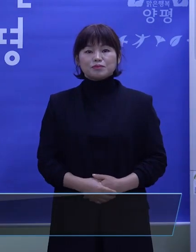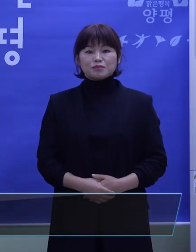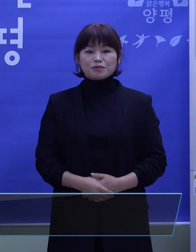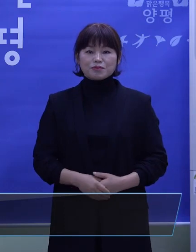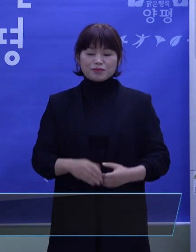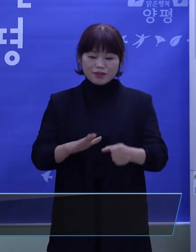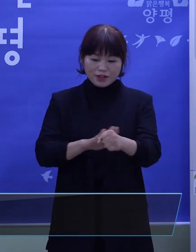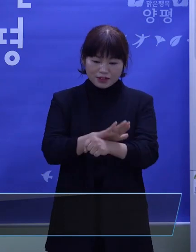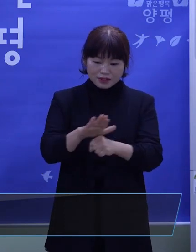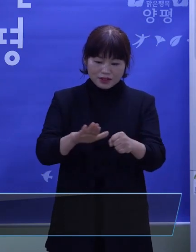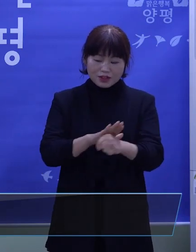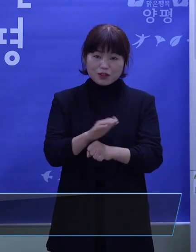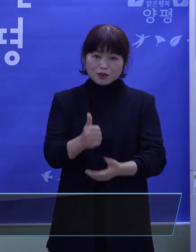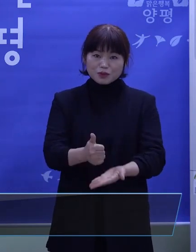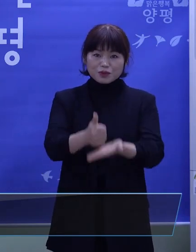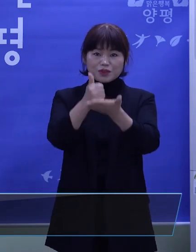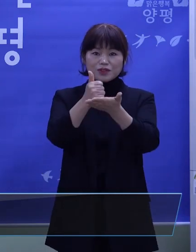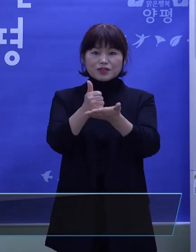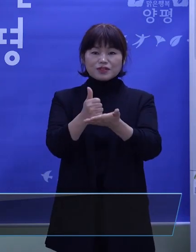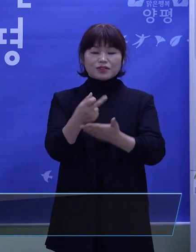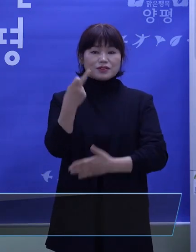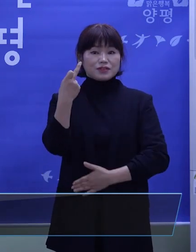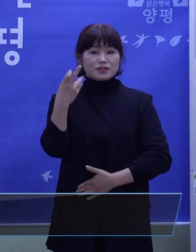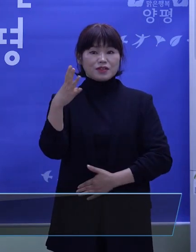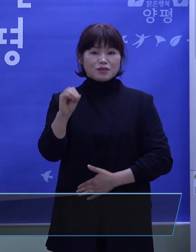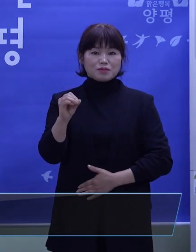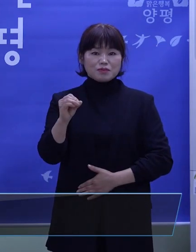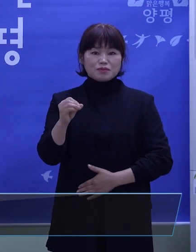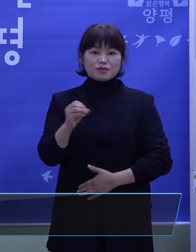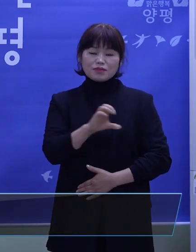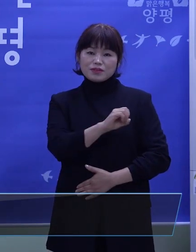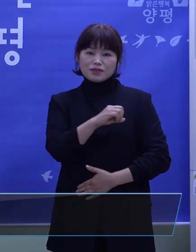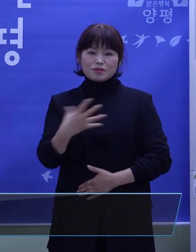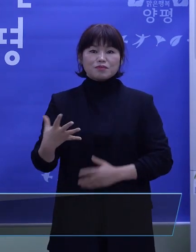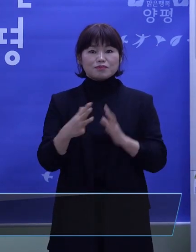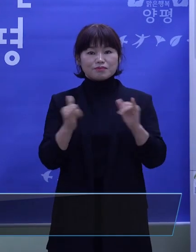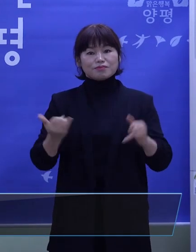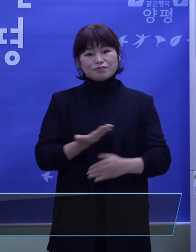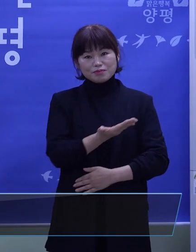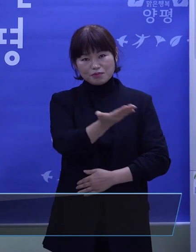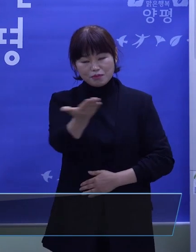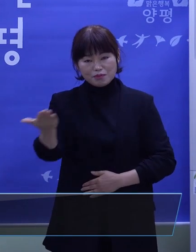사랑하고 존경하는 12만 양평 구민 여러분, 양평군